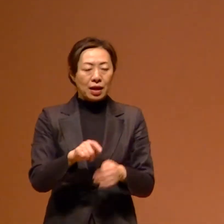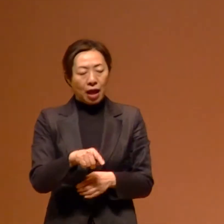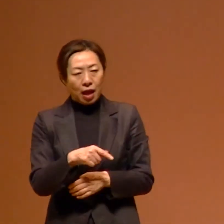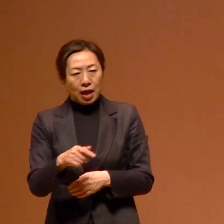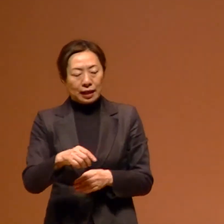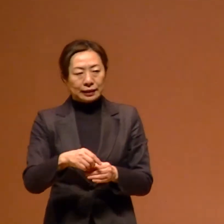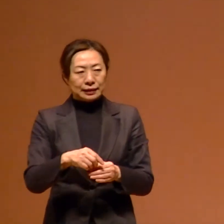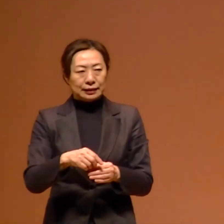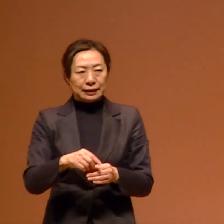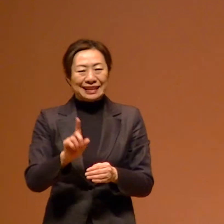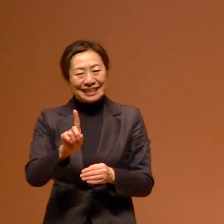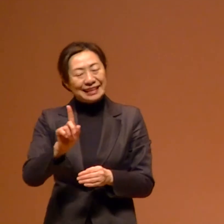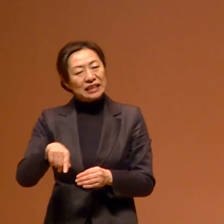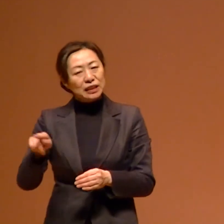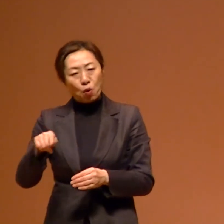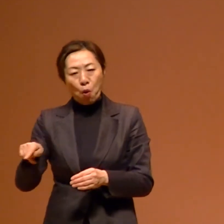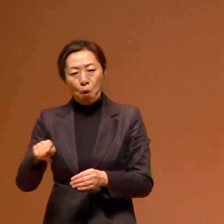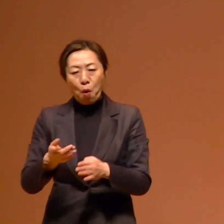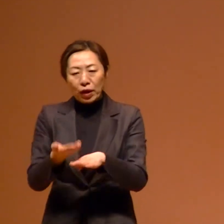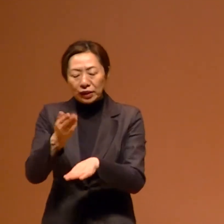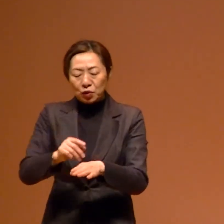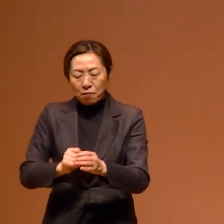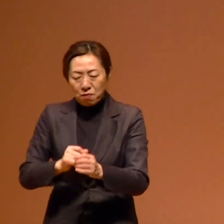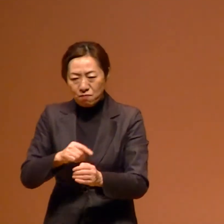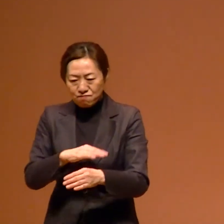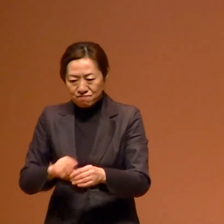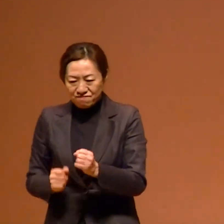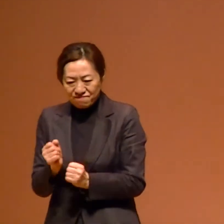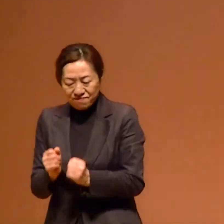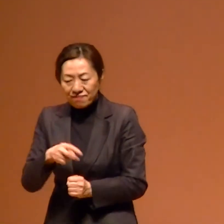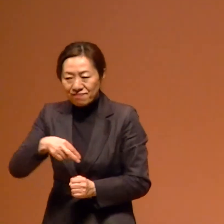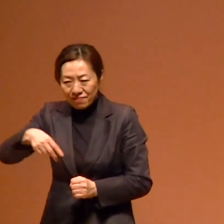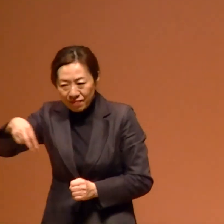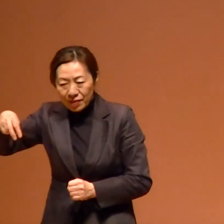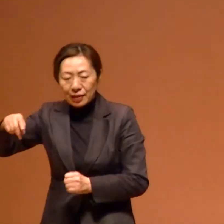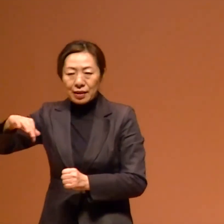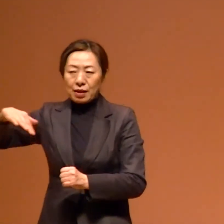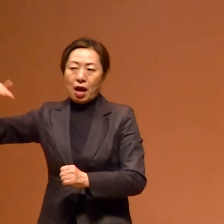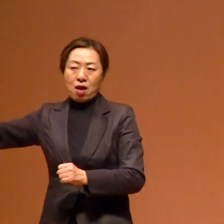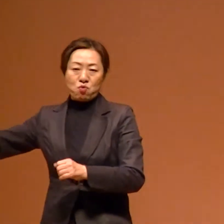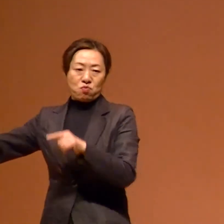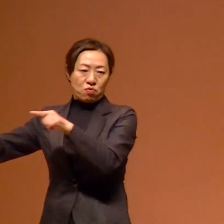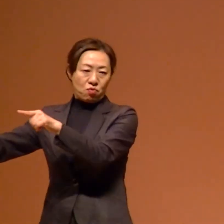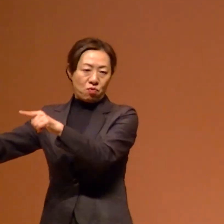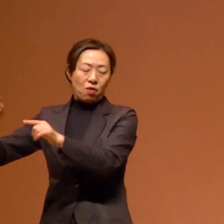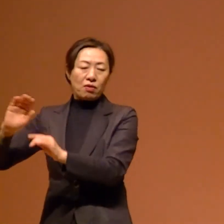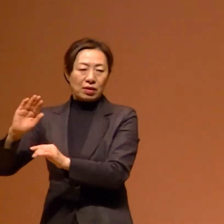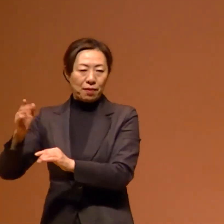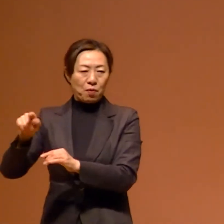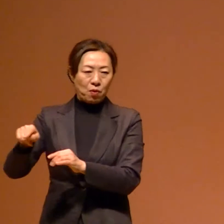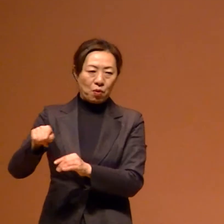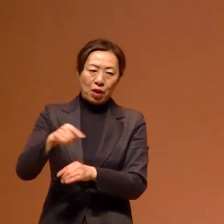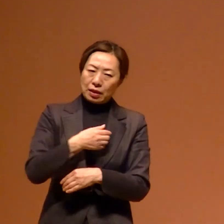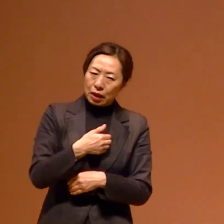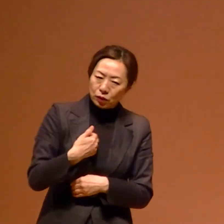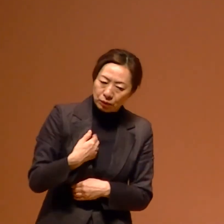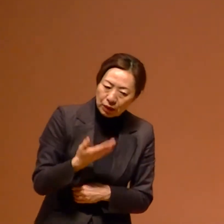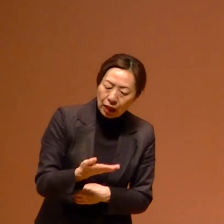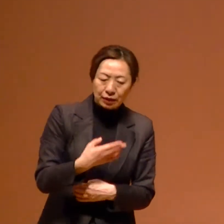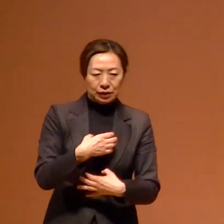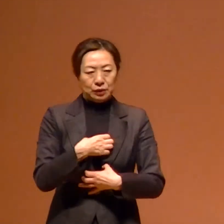1キロ以上行かないと高いところでもっといないと思うんです。そうだったんで一番心配